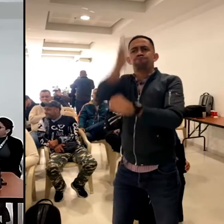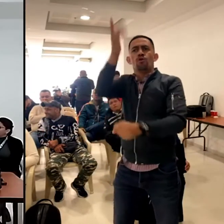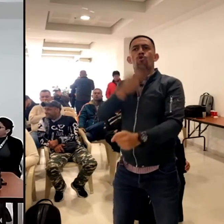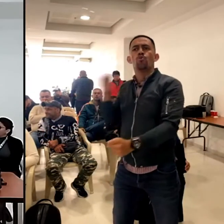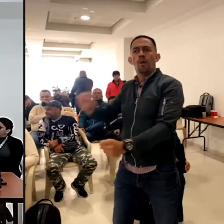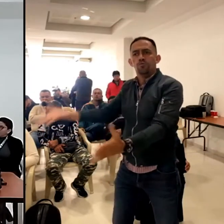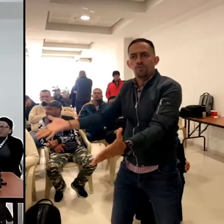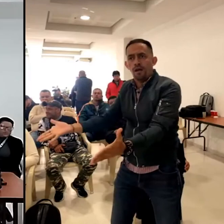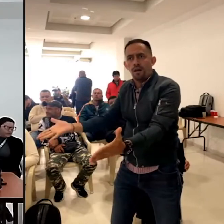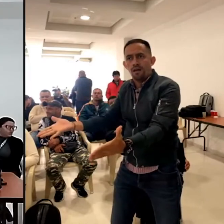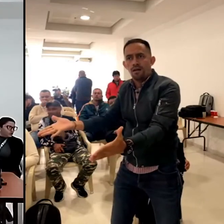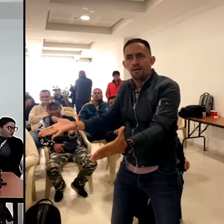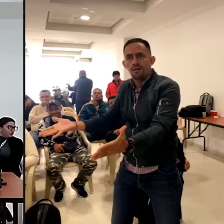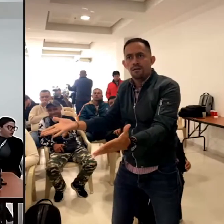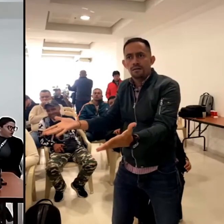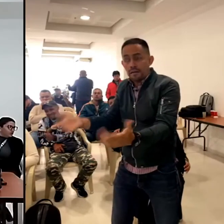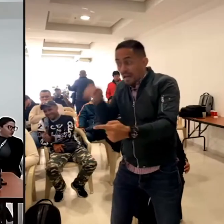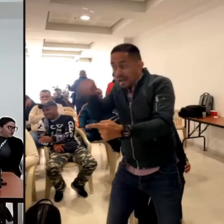no